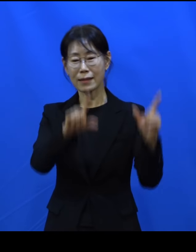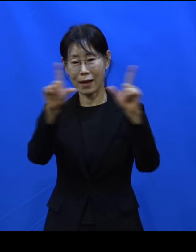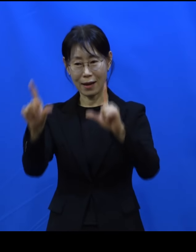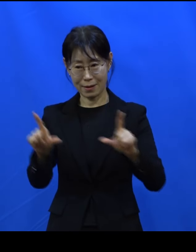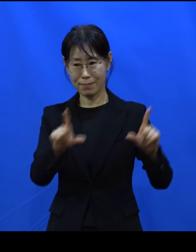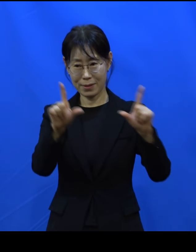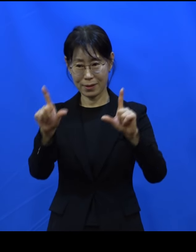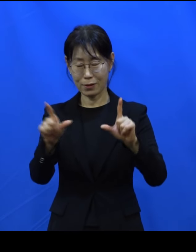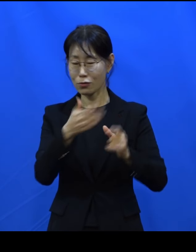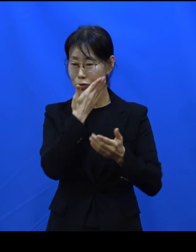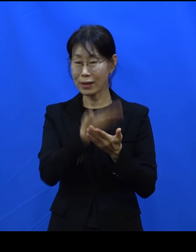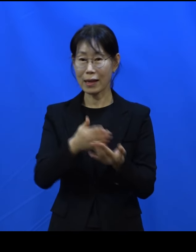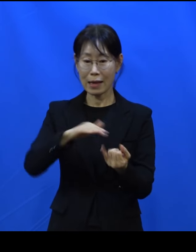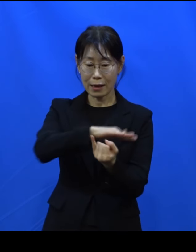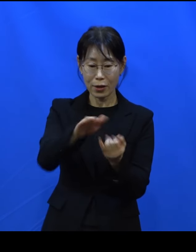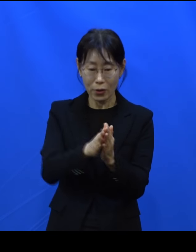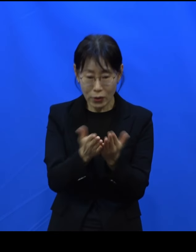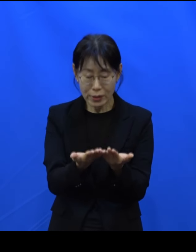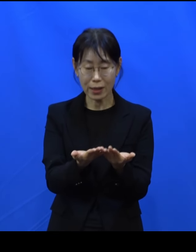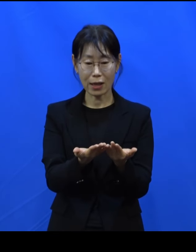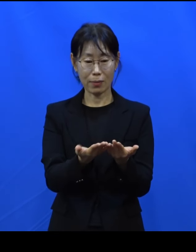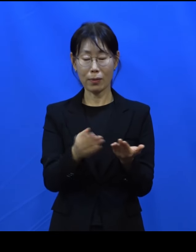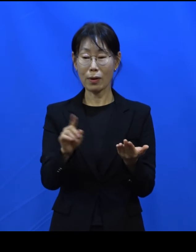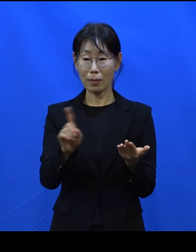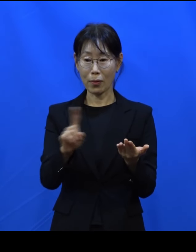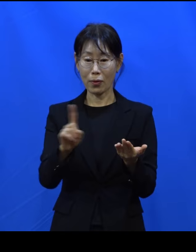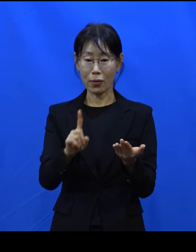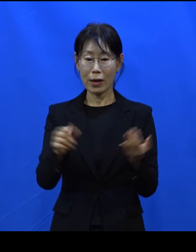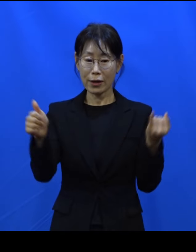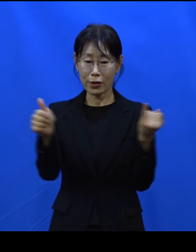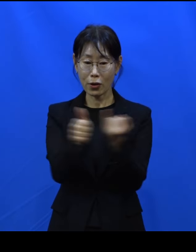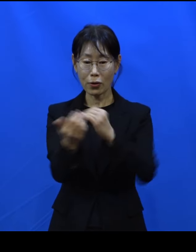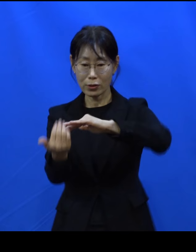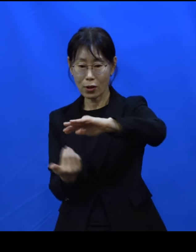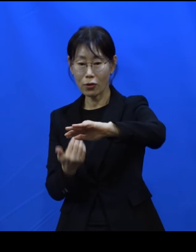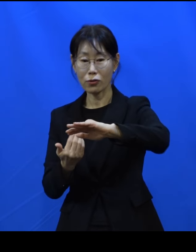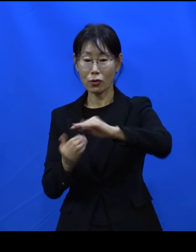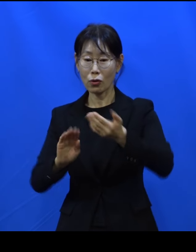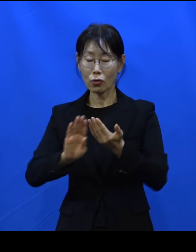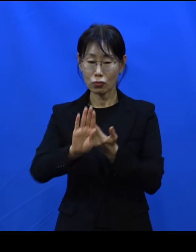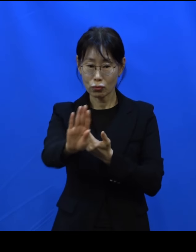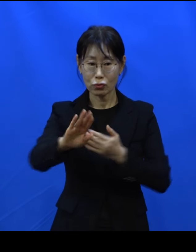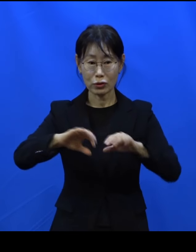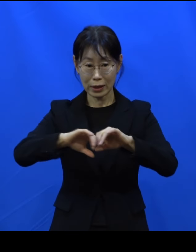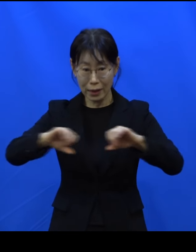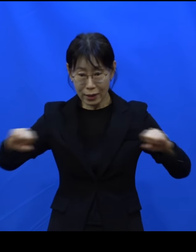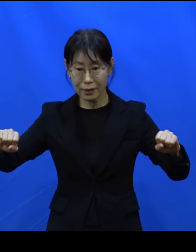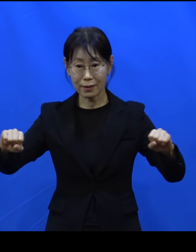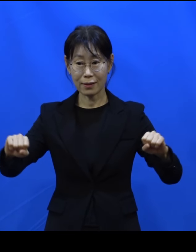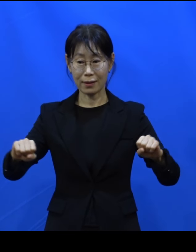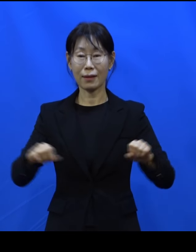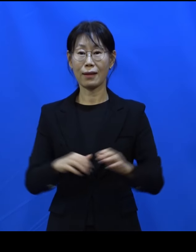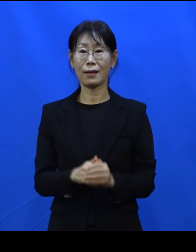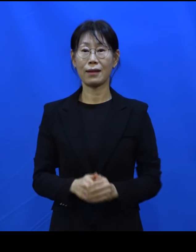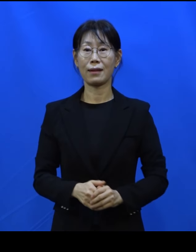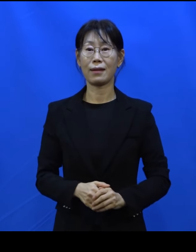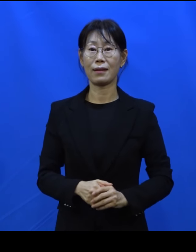이제 나눠줍니다. 앞부분에서는 잃어버렸다가 다시 찾은 연인, 이제는 두 사람 간의 결혼 예식이 이제 벌어집니다.